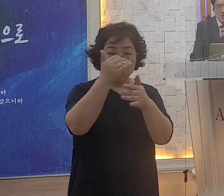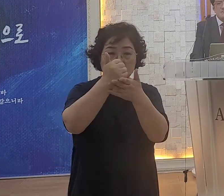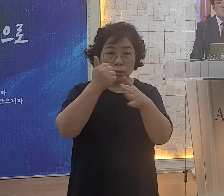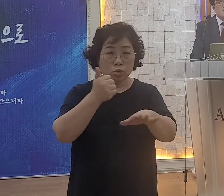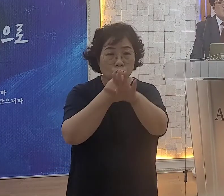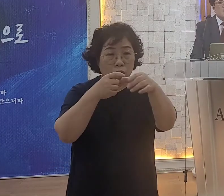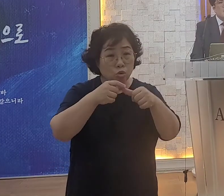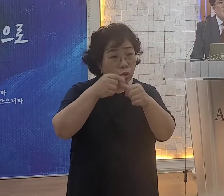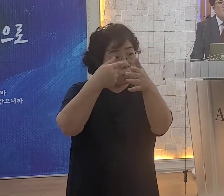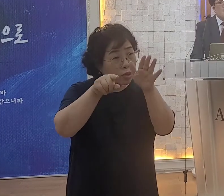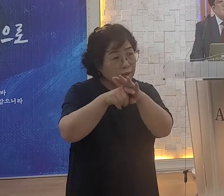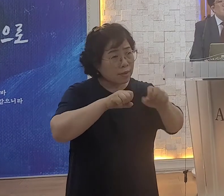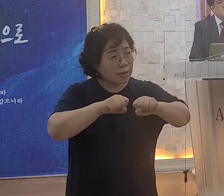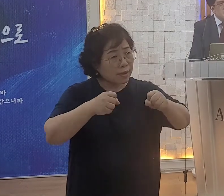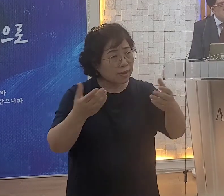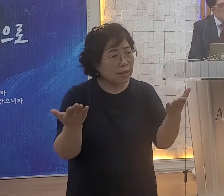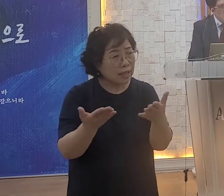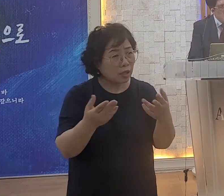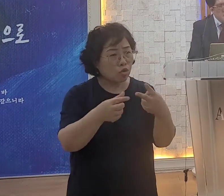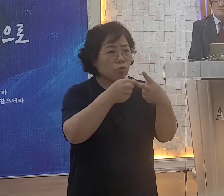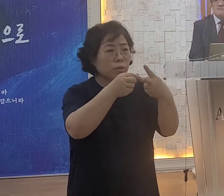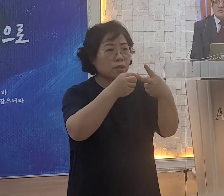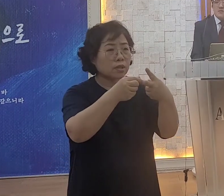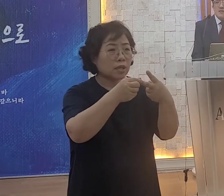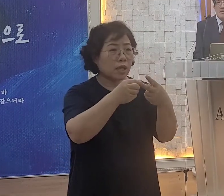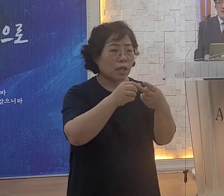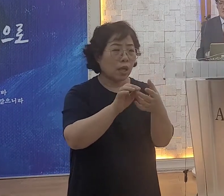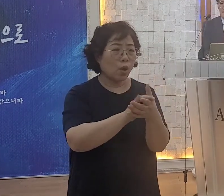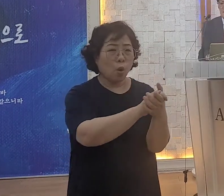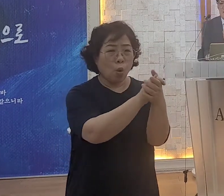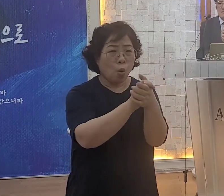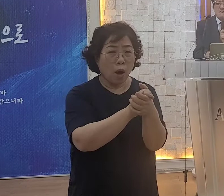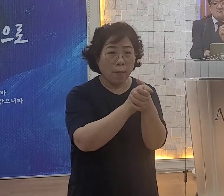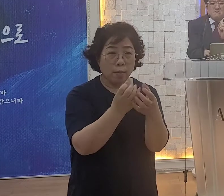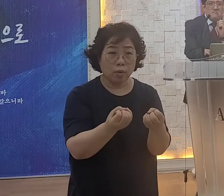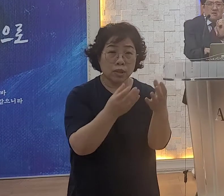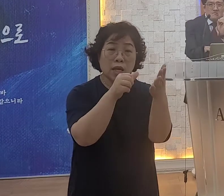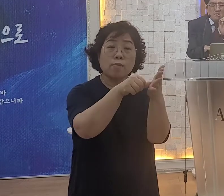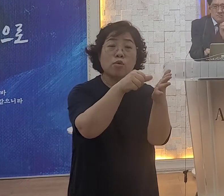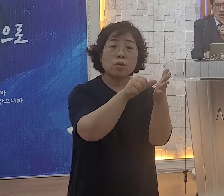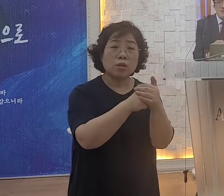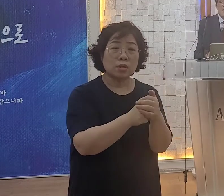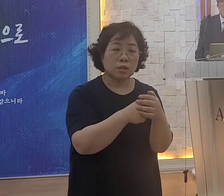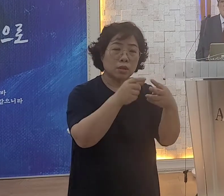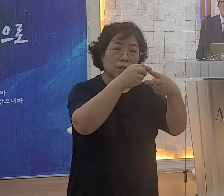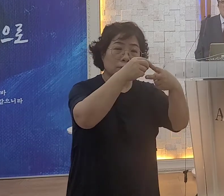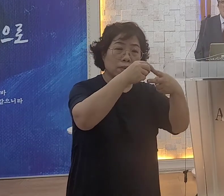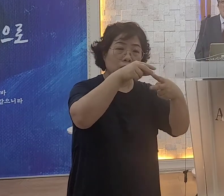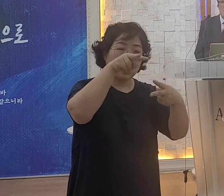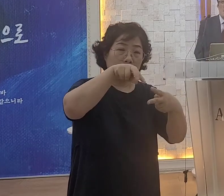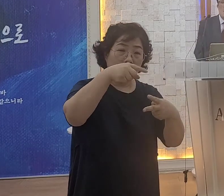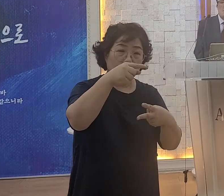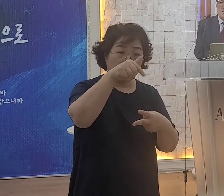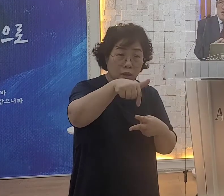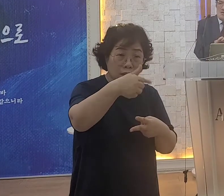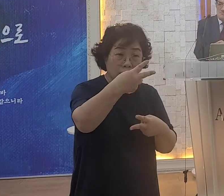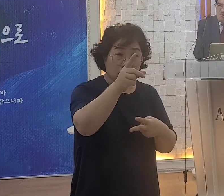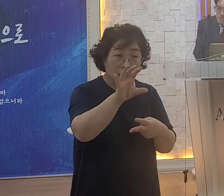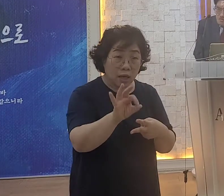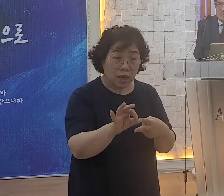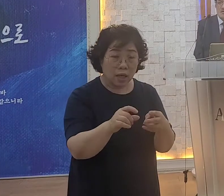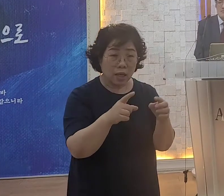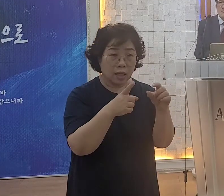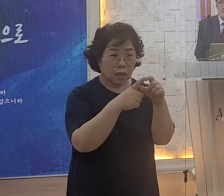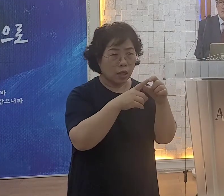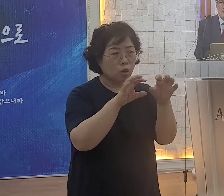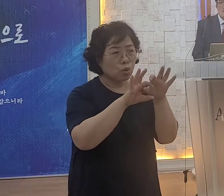두 번째 일이 뭐냐? 화목제물이다 라고 합니다. 첫 번째는 속량이라는 단어를 통해서 우리에게 이